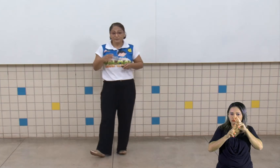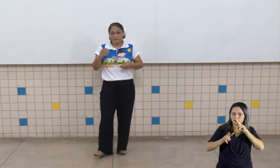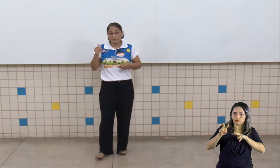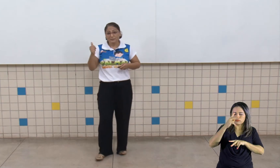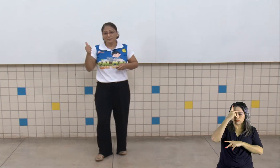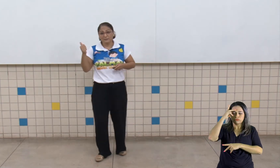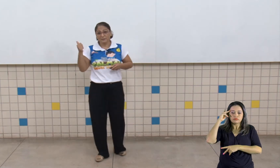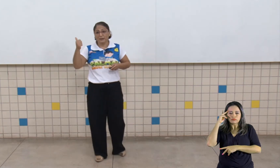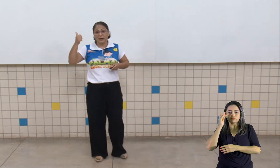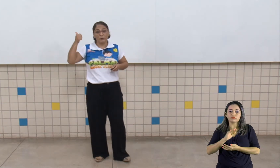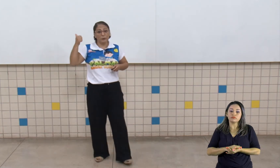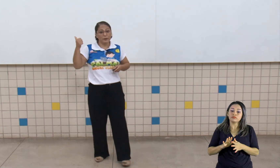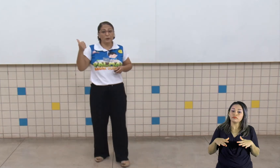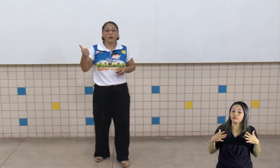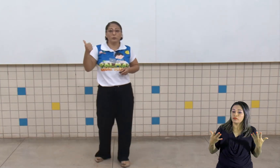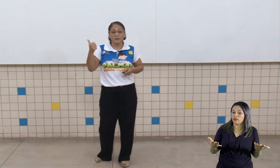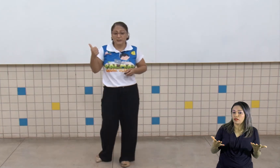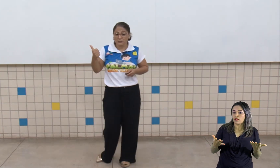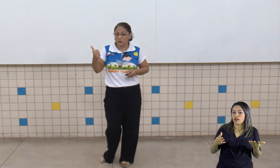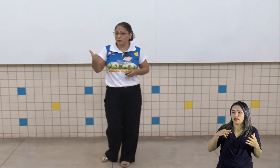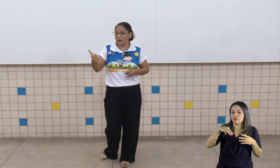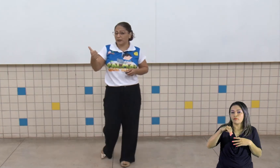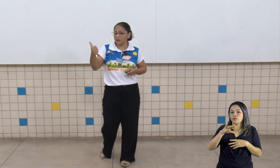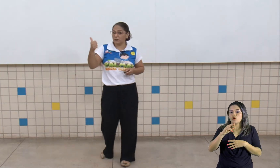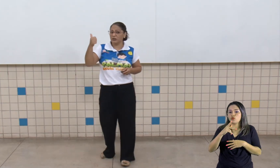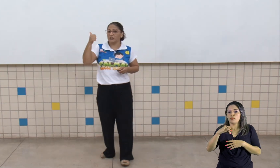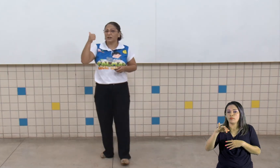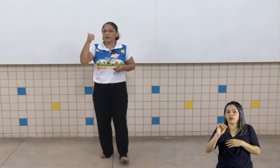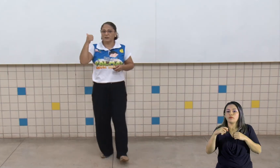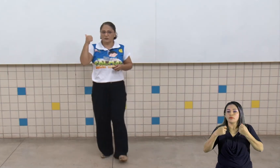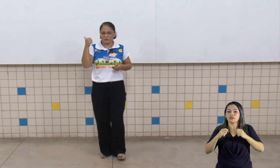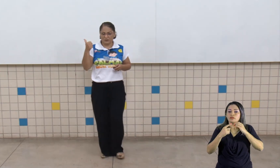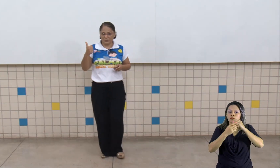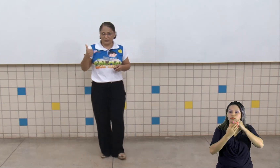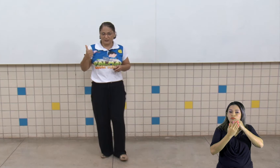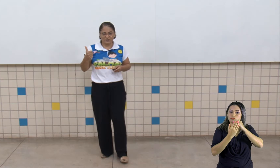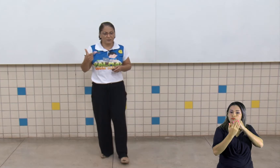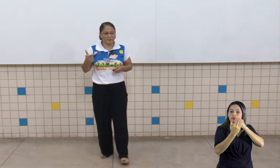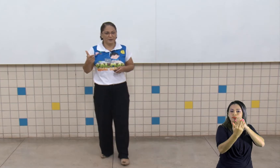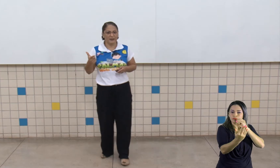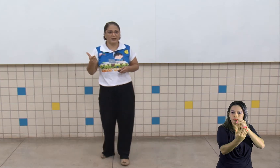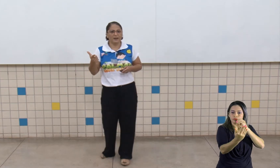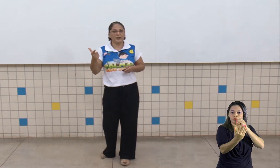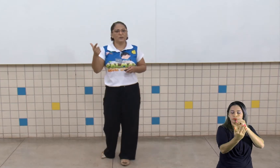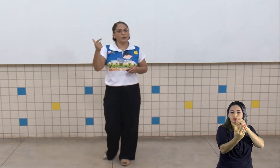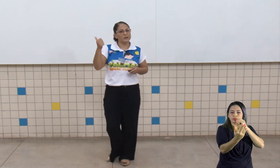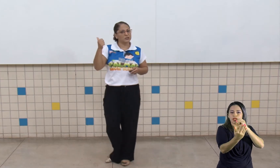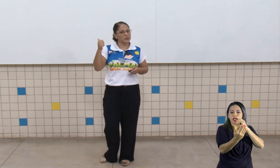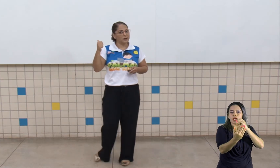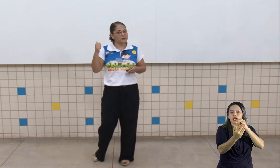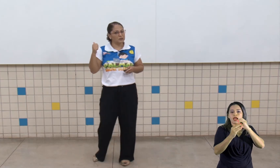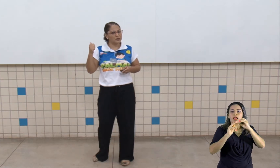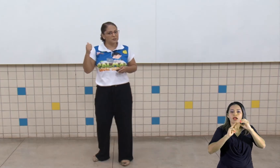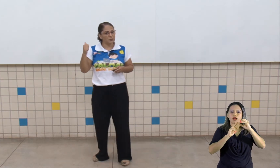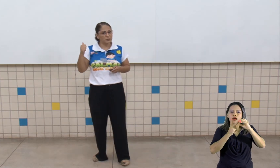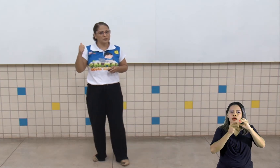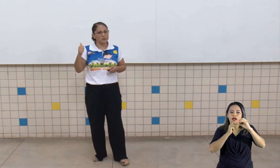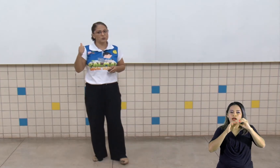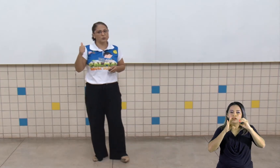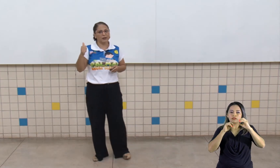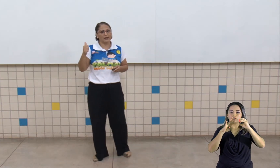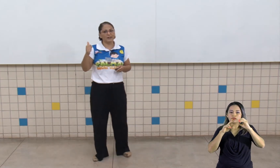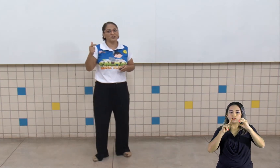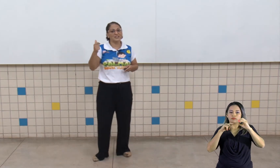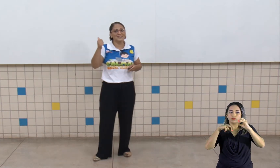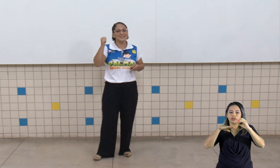Então, na miopia, o que eu preciso? De uma lente divergente. No astigmatismo, eu preciso